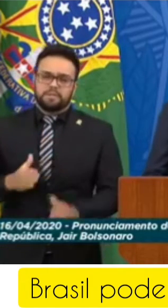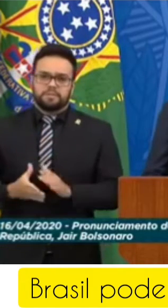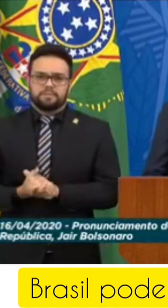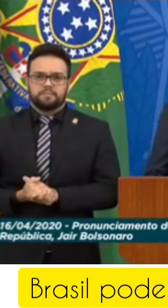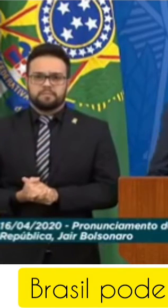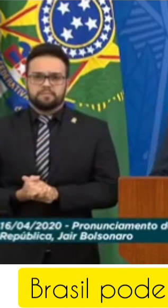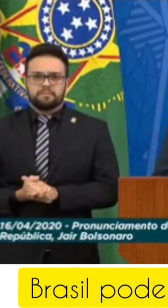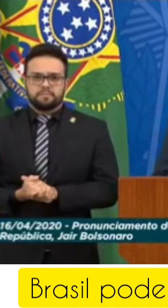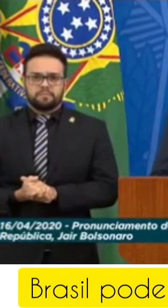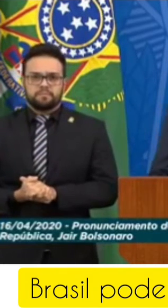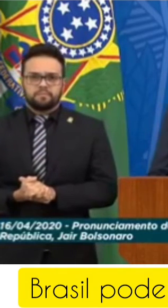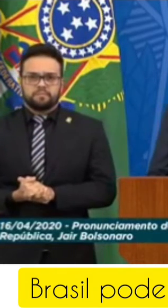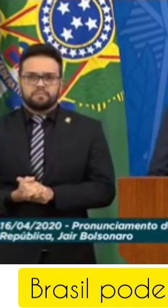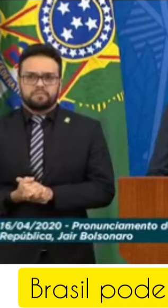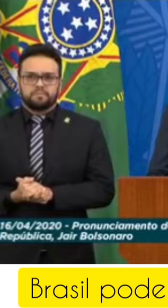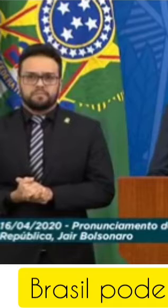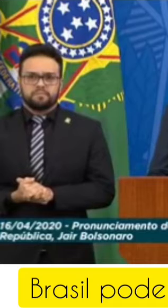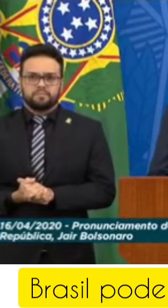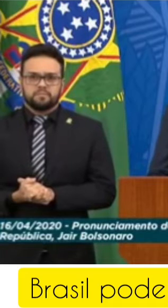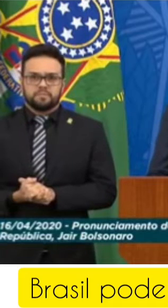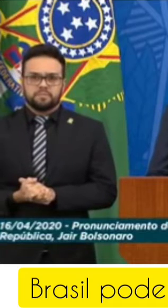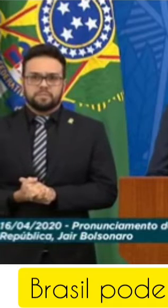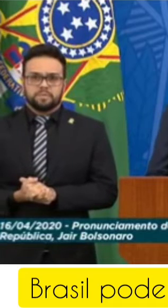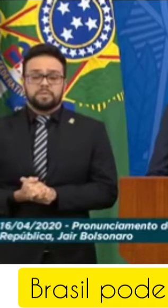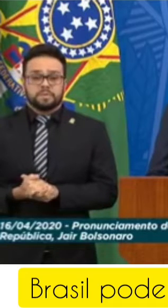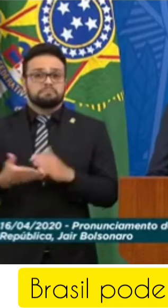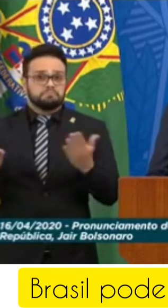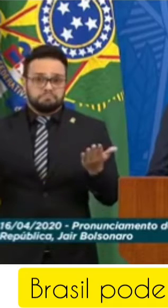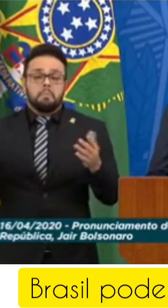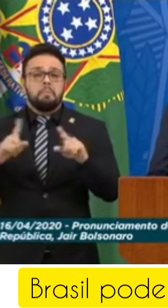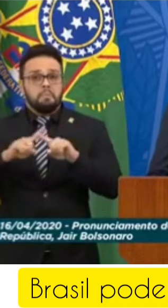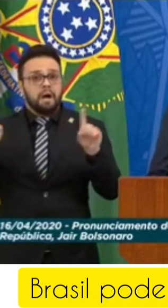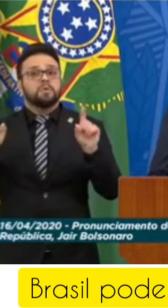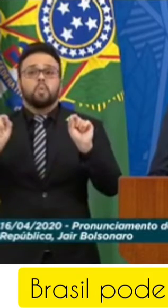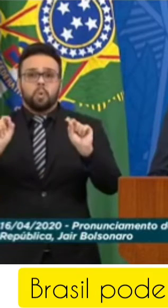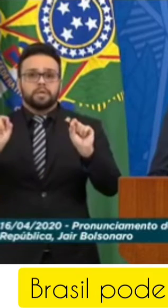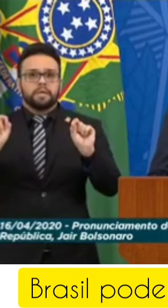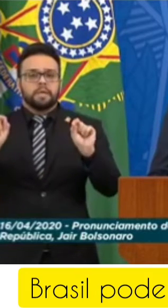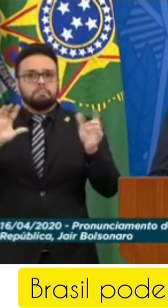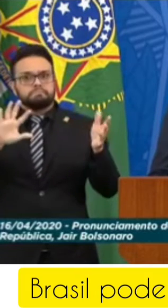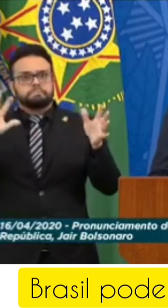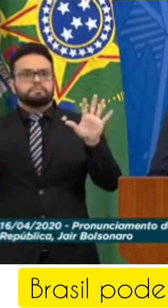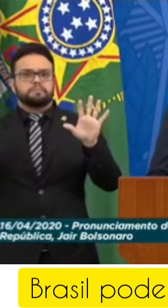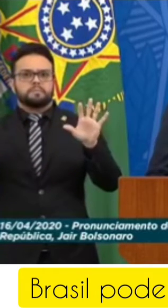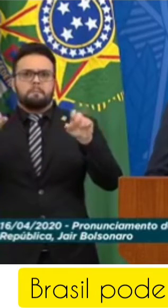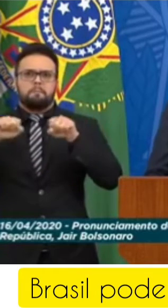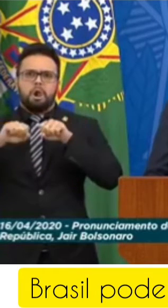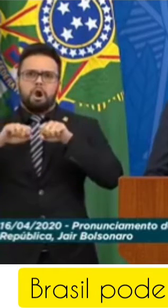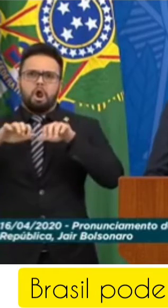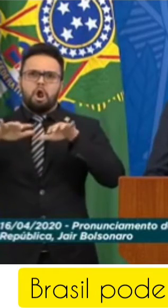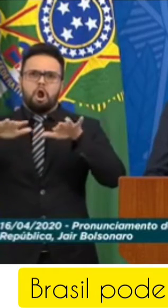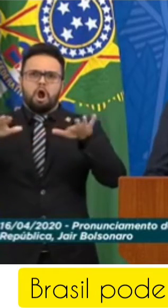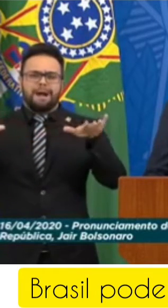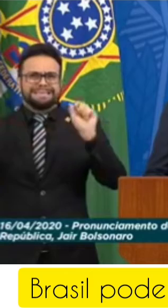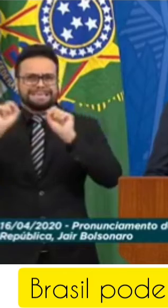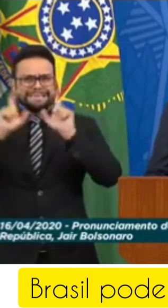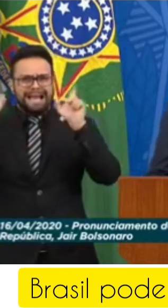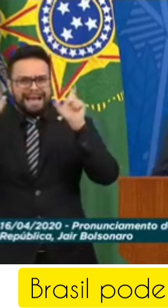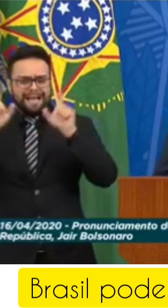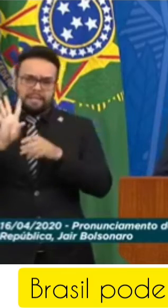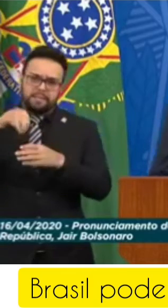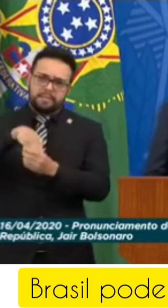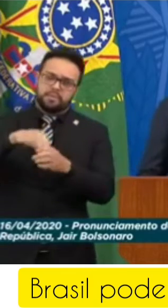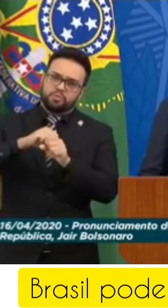O clima quase de terror se instalou no meio da sociedade.